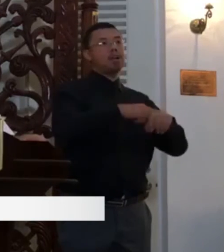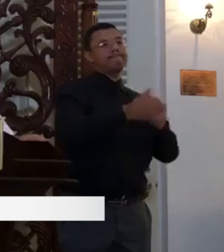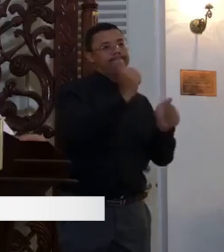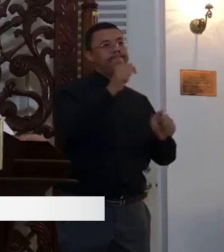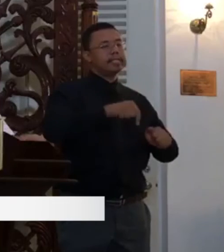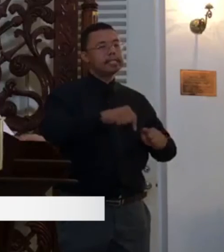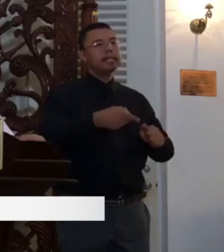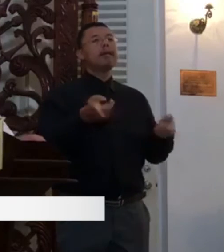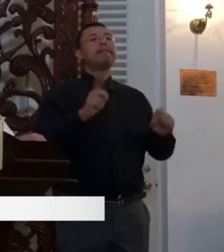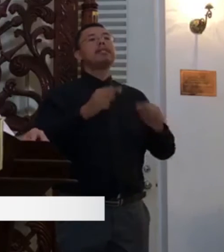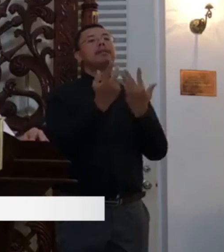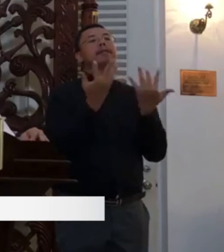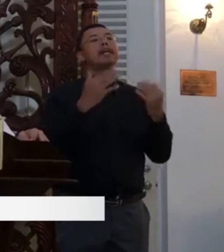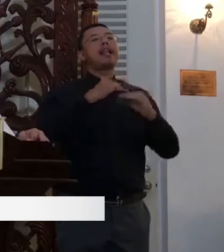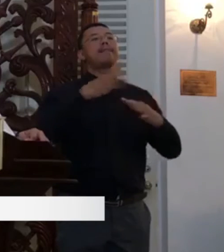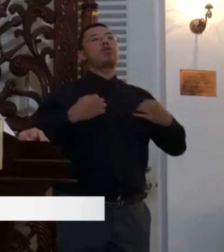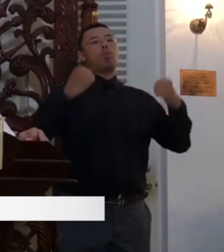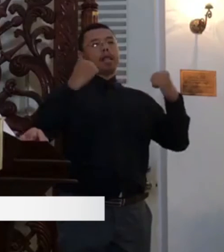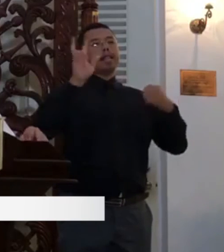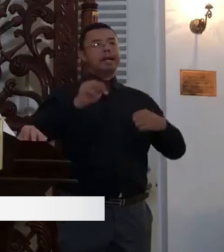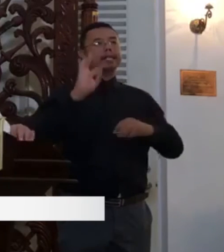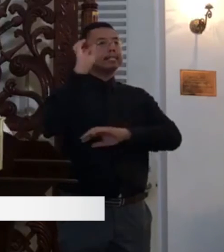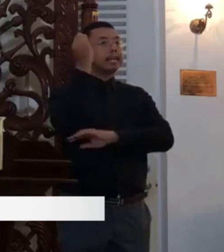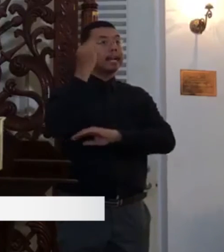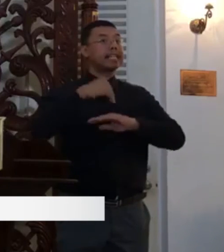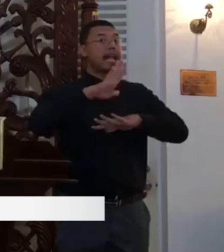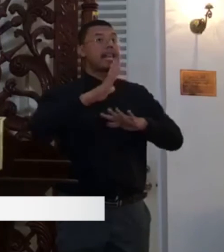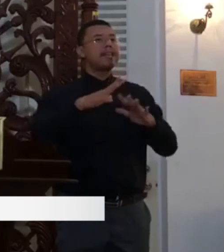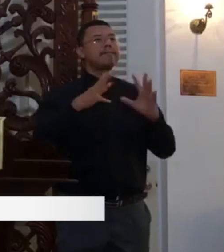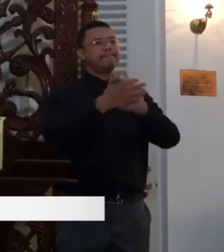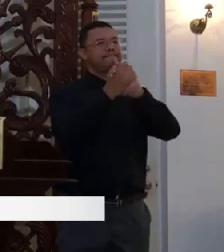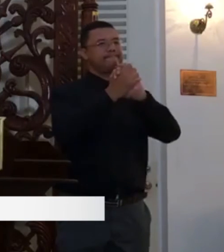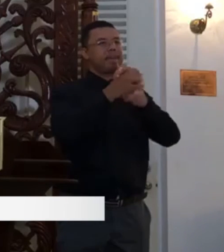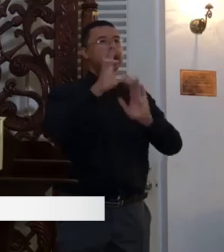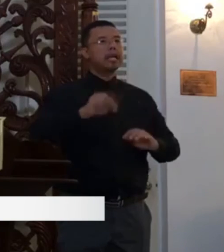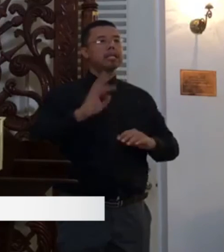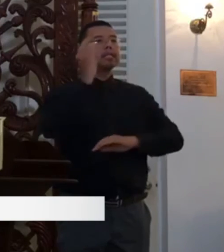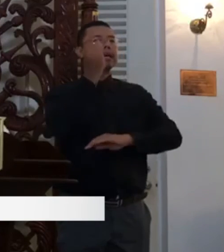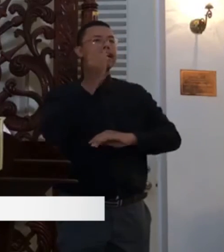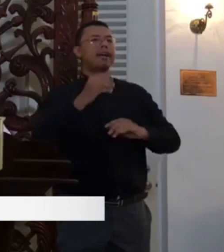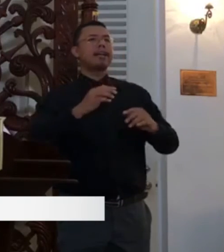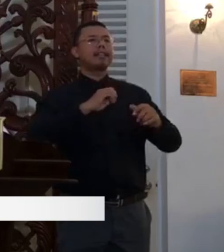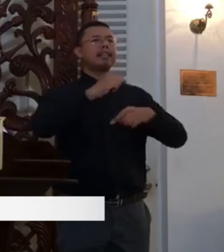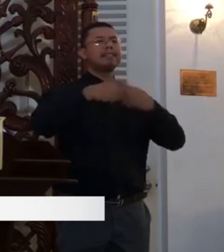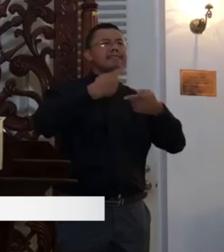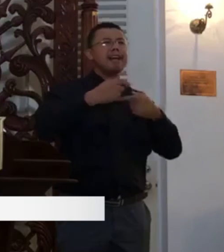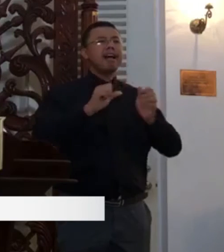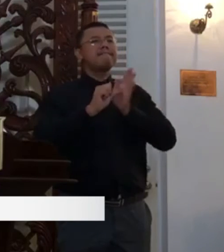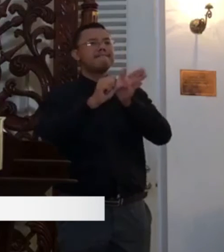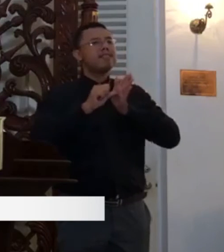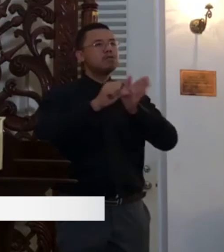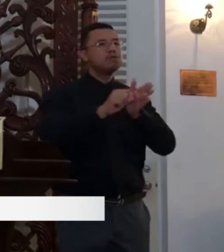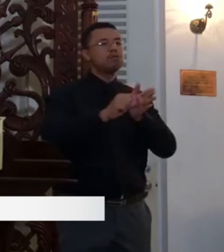menjadi masyarakat yang lebih kuat, Jakarta yang lebih solid, Jakarta yang saling membantu, Jakarta